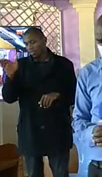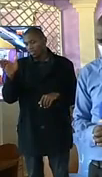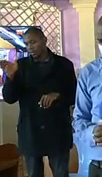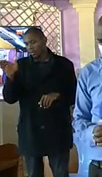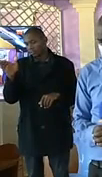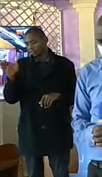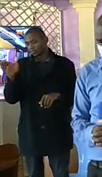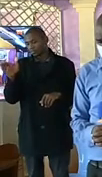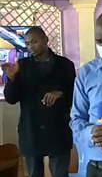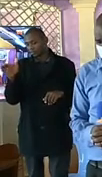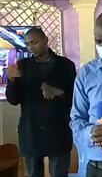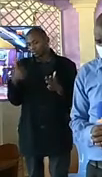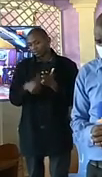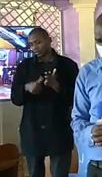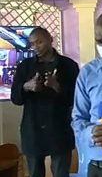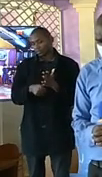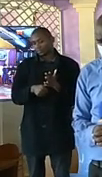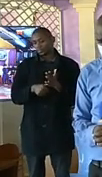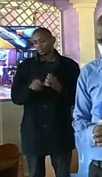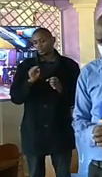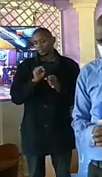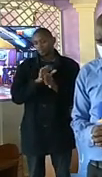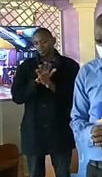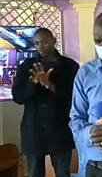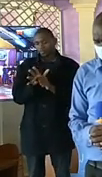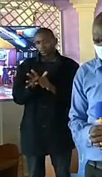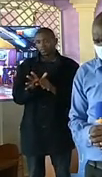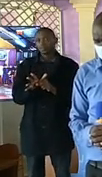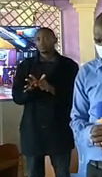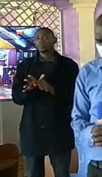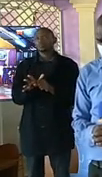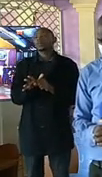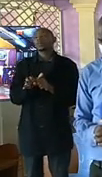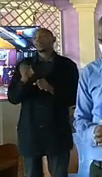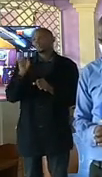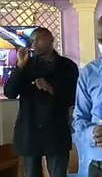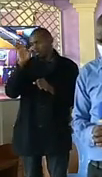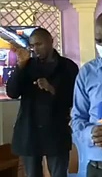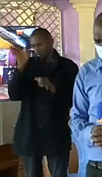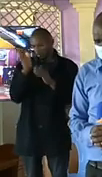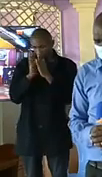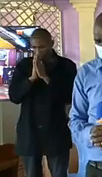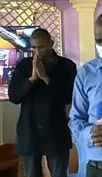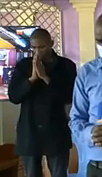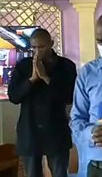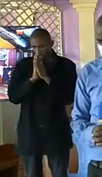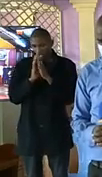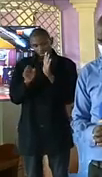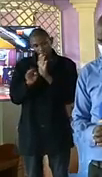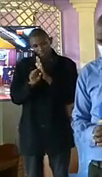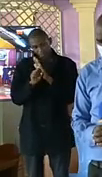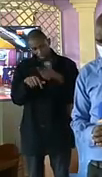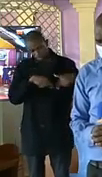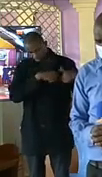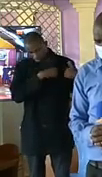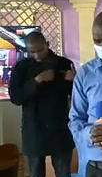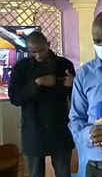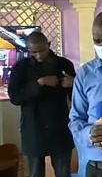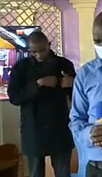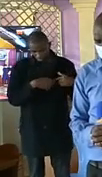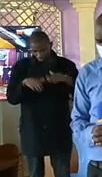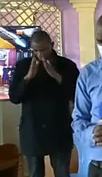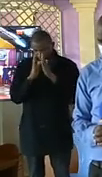wa COVID-19 kuria waimire Ngai. Na nikio mwathani tukoda kuhoera maroho maingi mwathani. Tukienda kuhoera